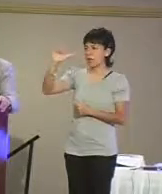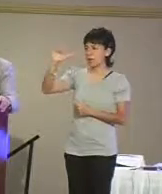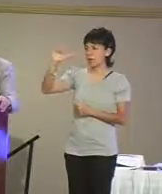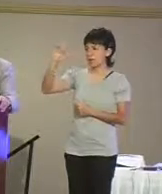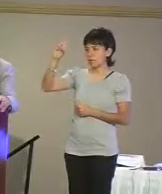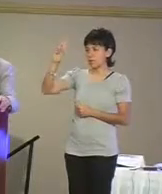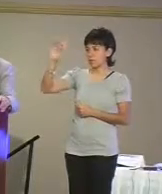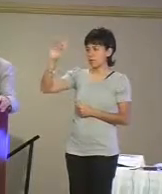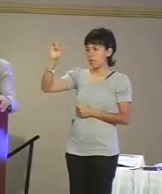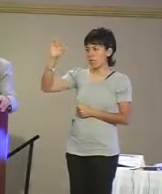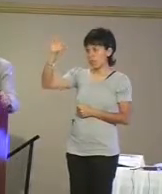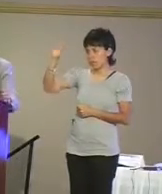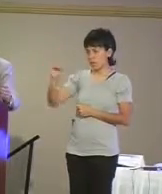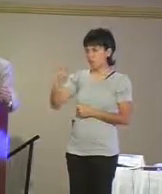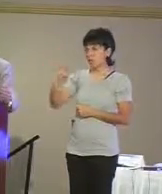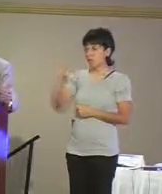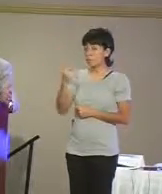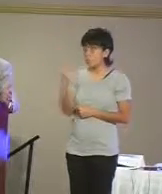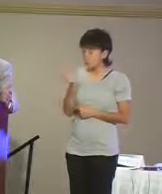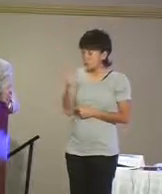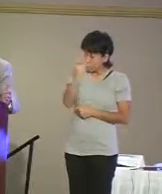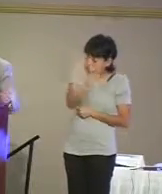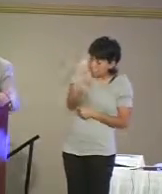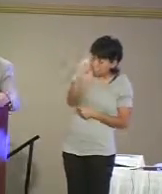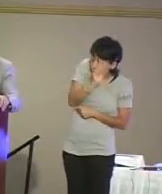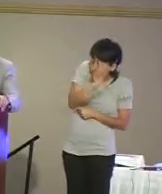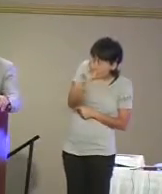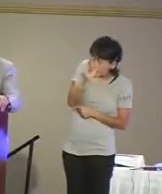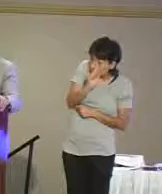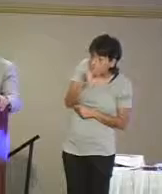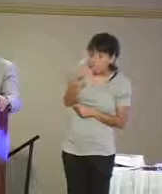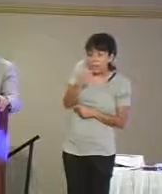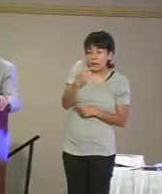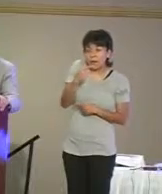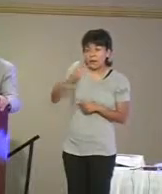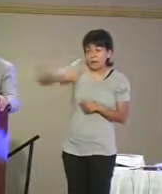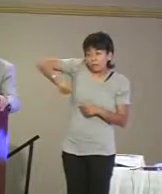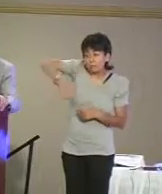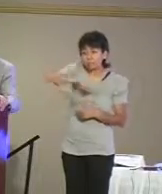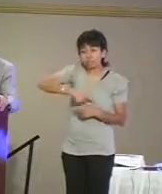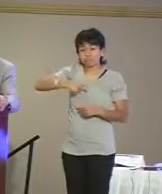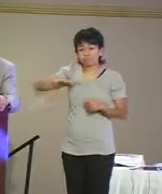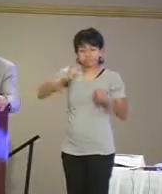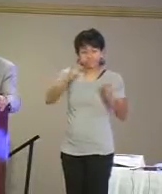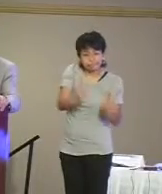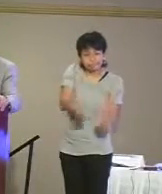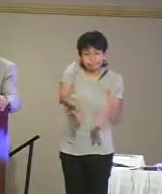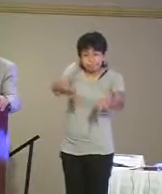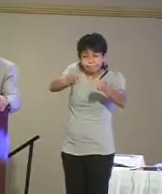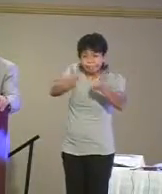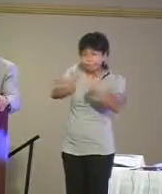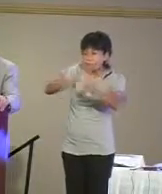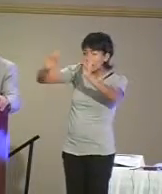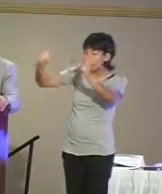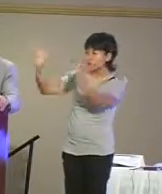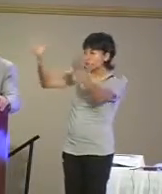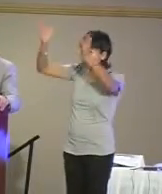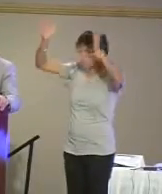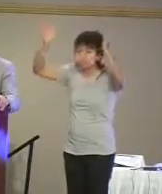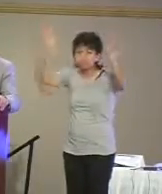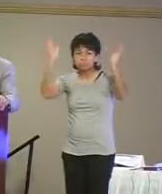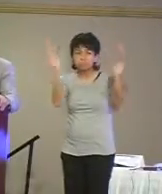de las personas, el convencimiento y la credibilidad que debemos tener a esta campaña, y esperemos que